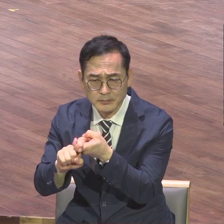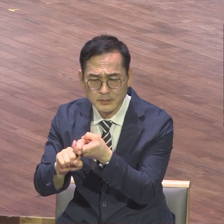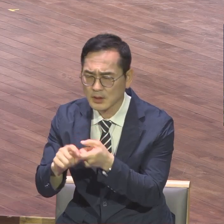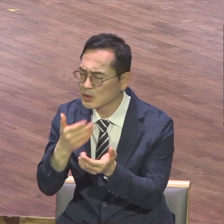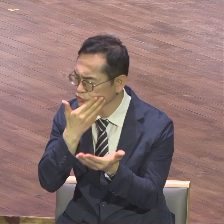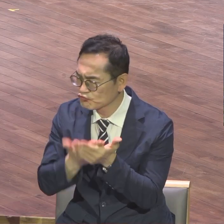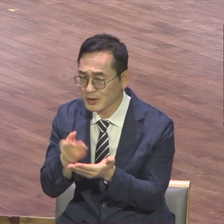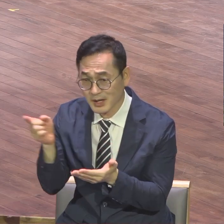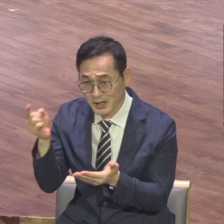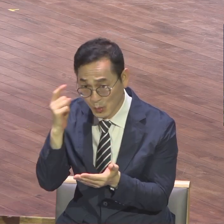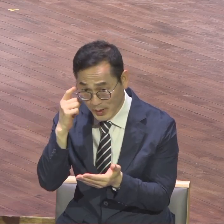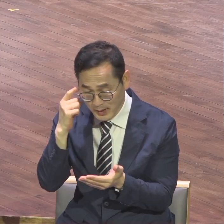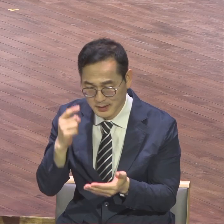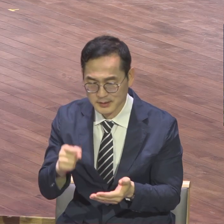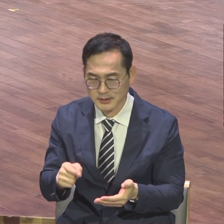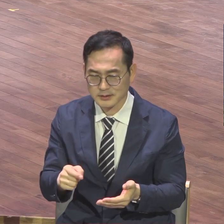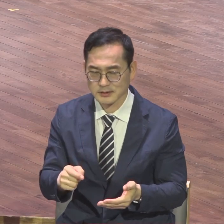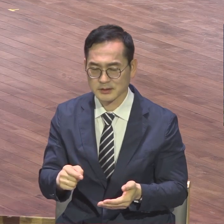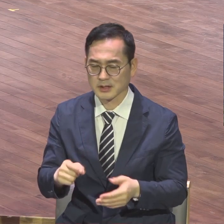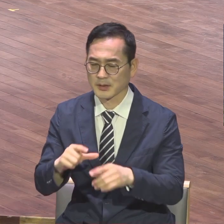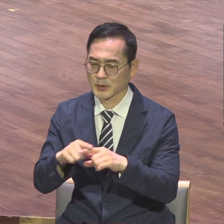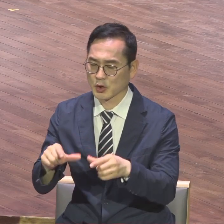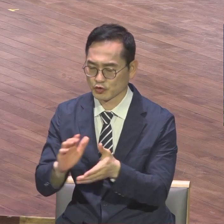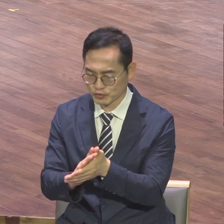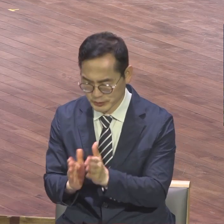유치원 그 학교를 세운 것도